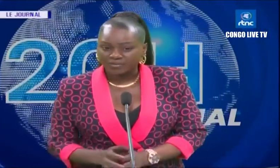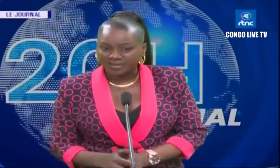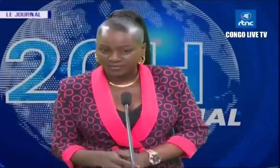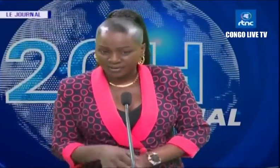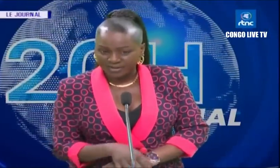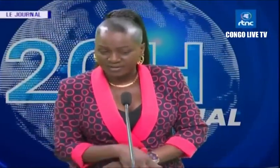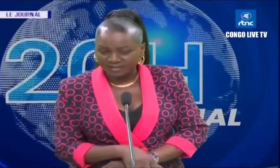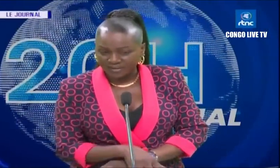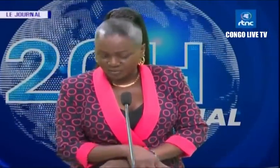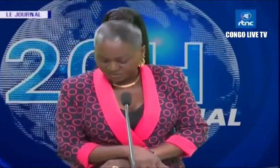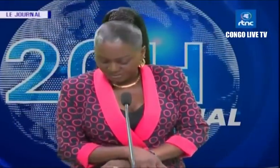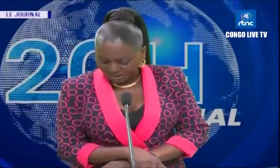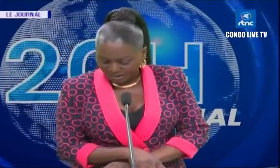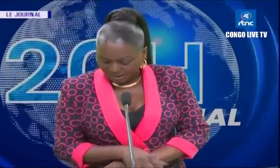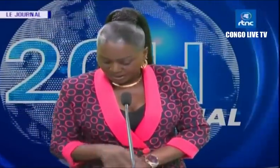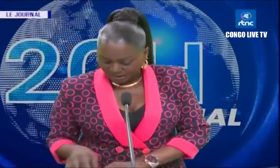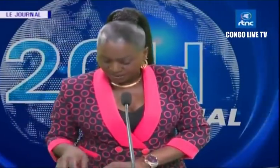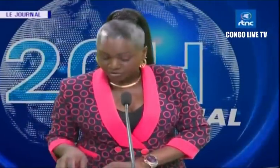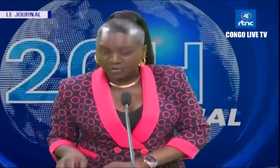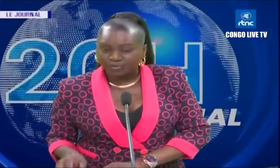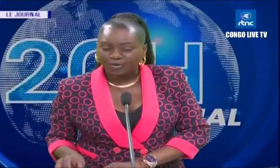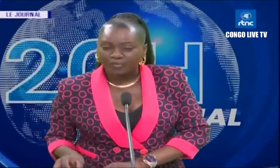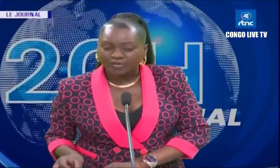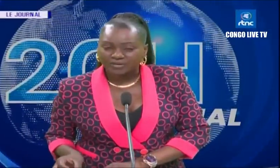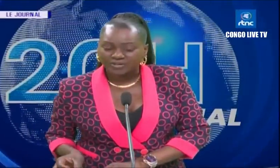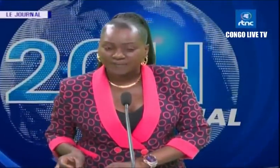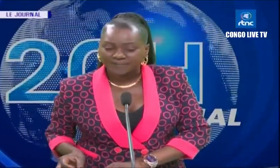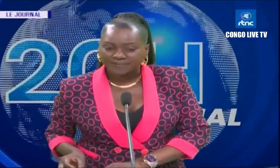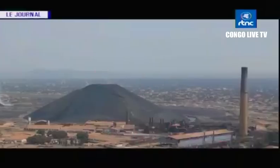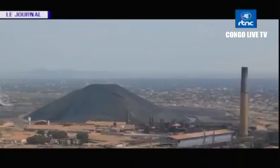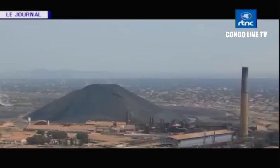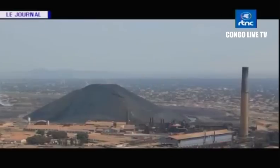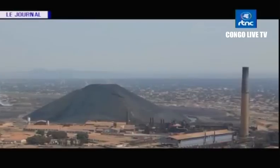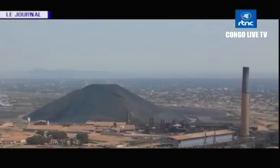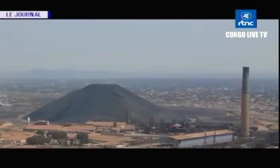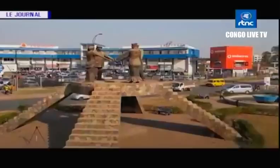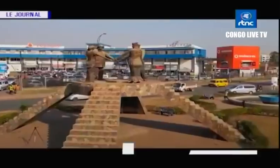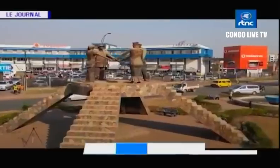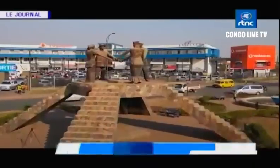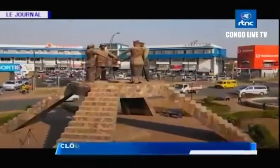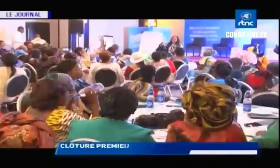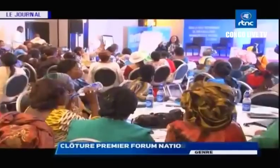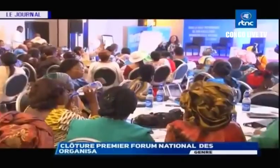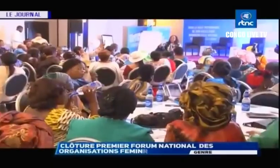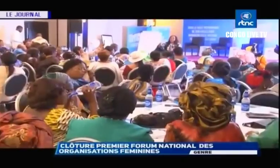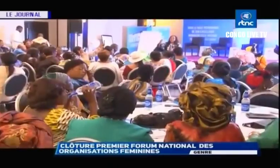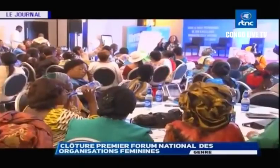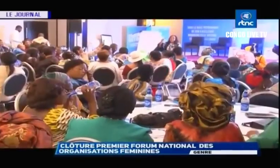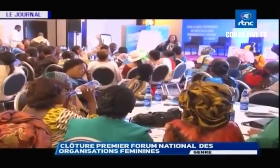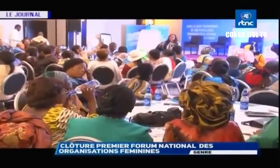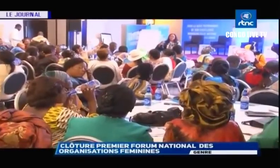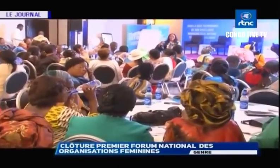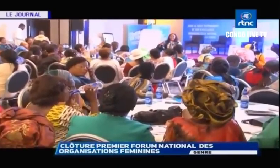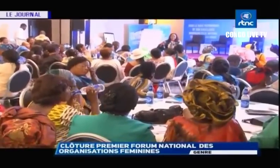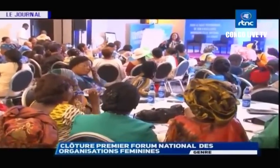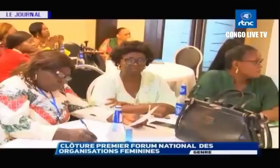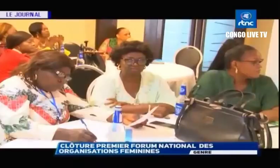Haut-Katanga. Yvette Makoutima, Eric Djoké pour le reportage. Les discussions ont tourné autour d'un thème central qui